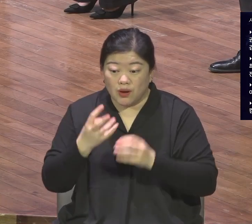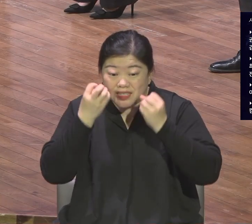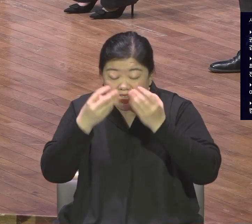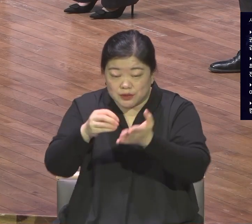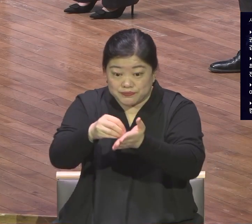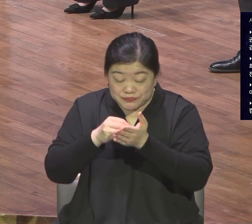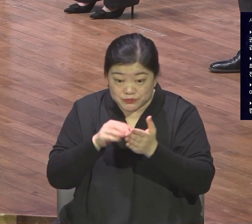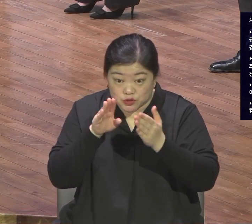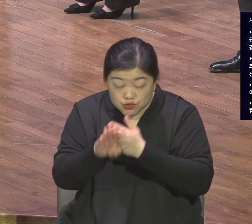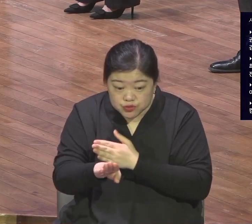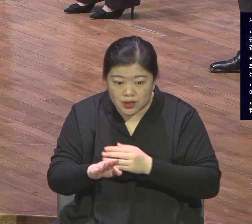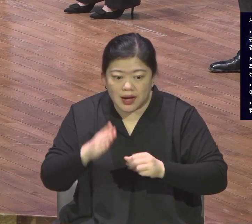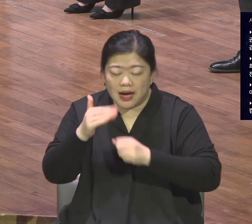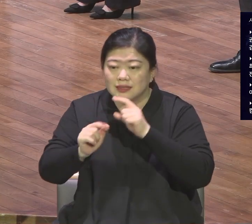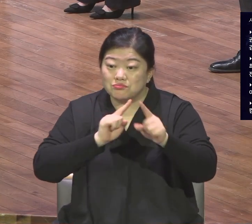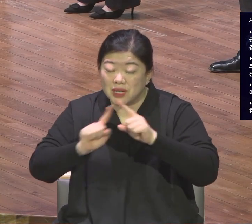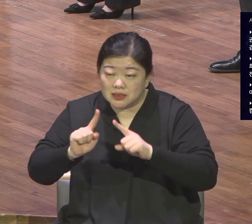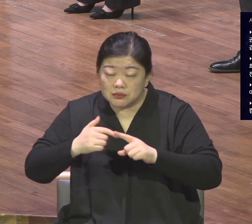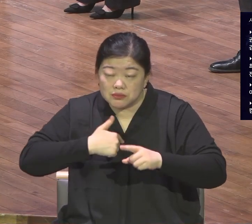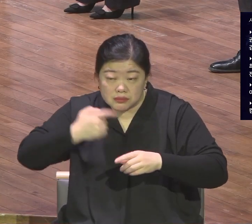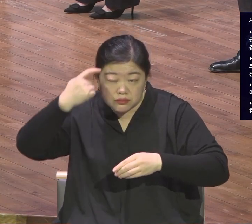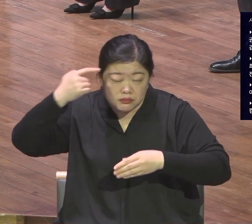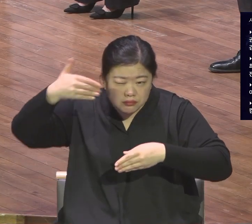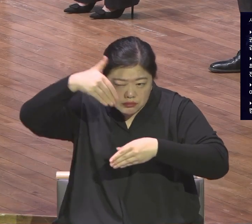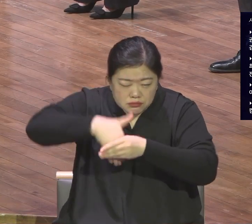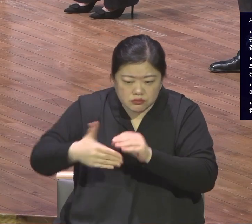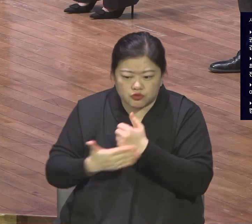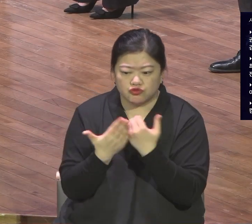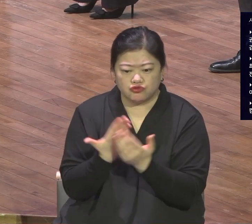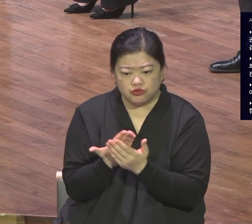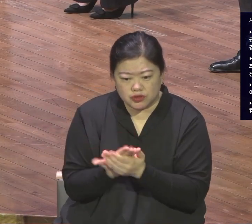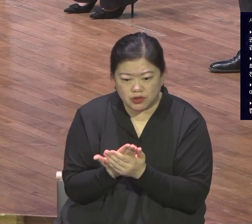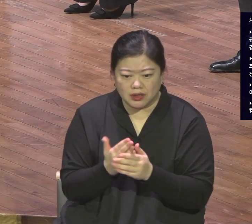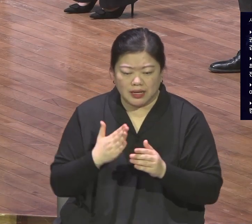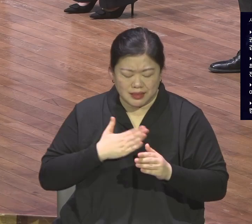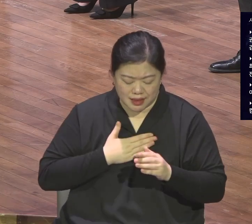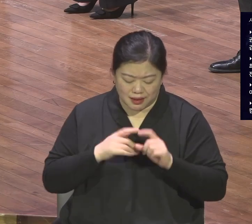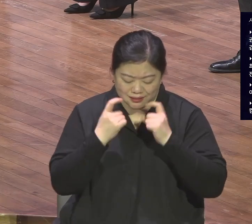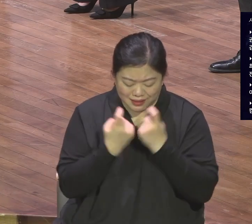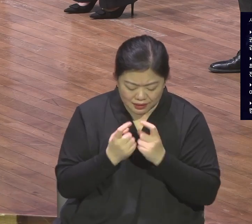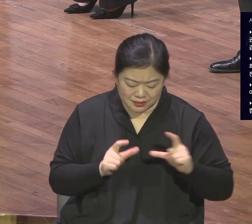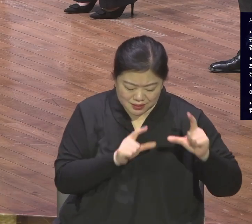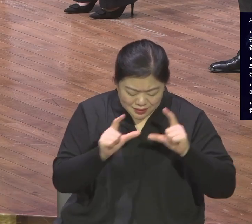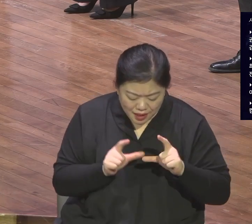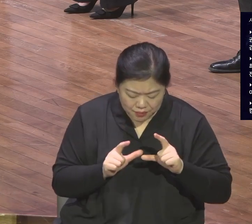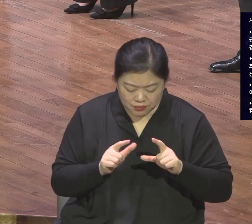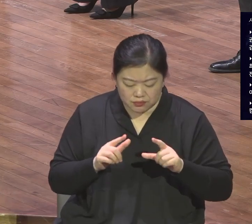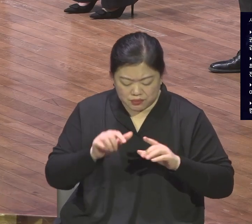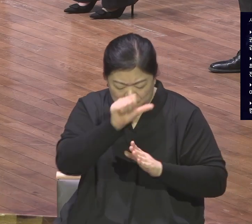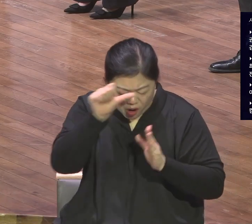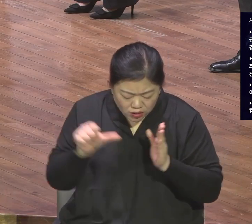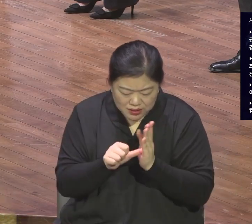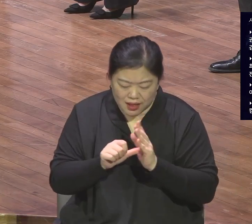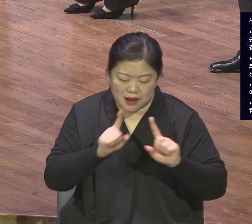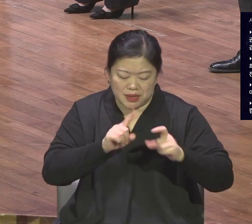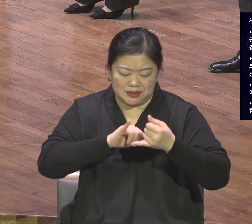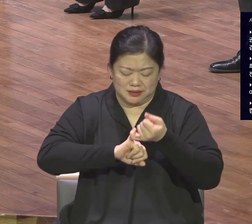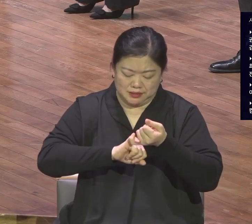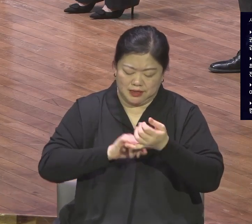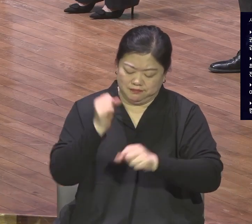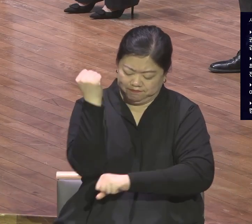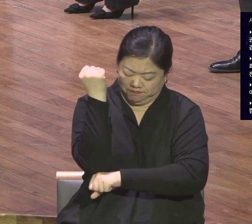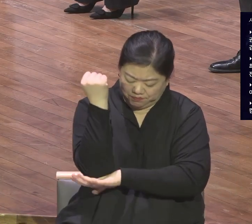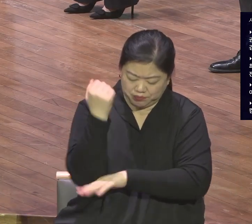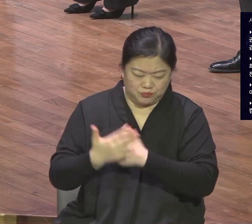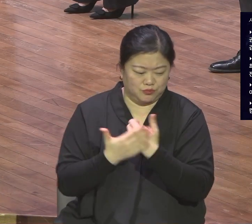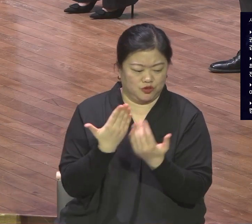건강이 있다고 하셨으니 이 질병이 기회가 되고 발판이 되어 말씀 24의 증인이 되게 하여 주시옵소서.